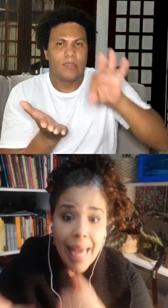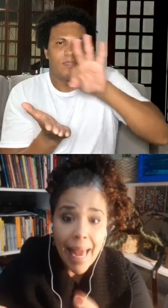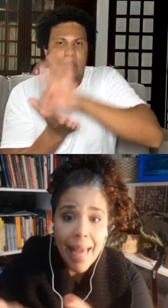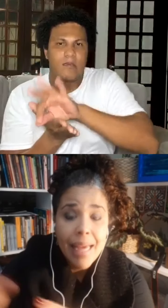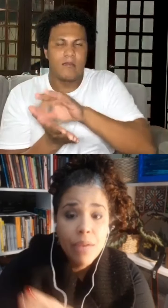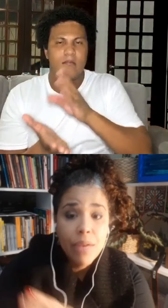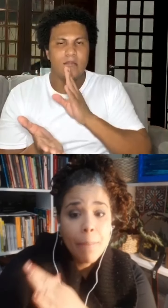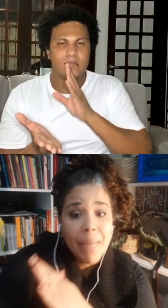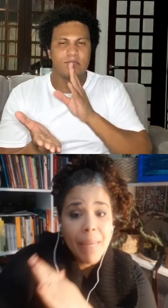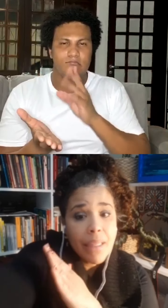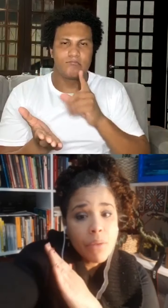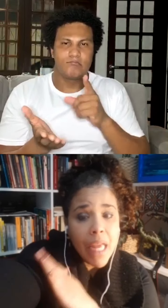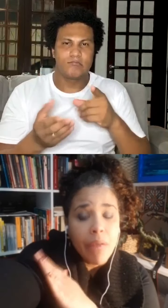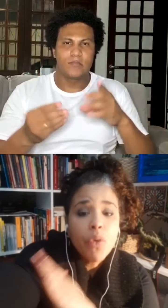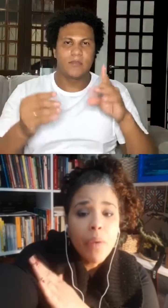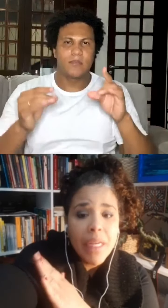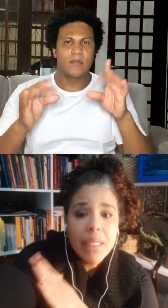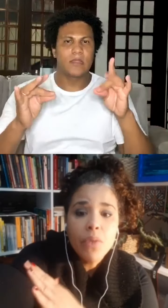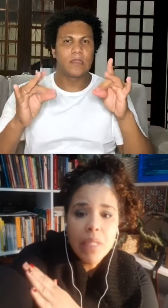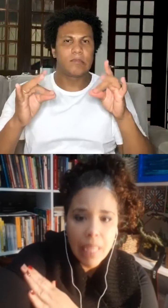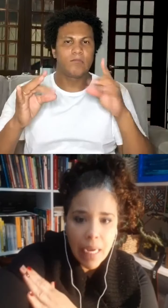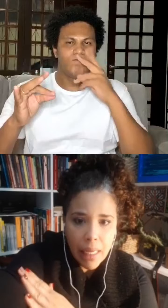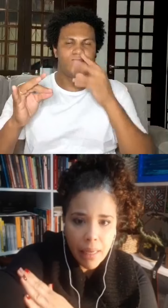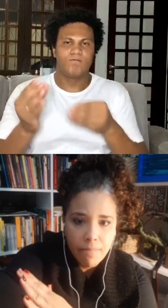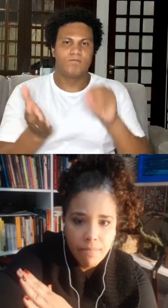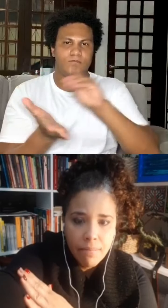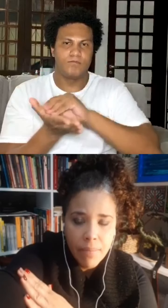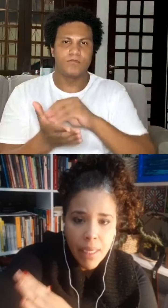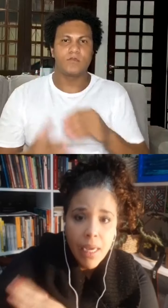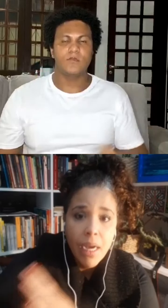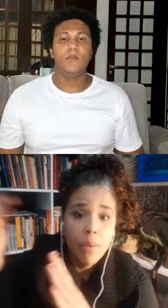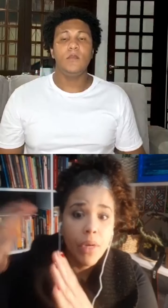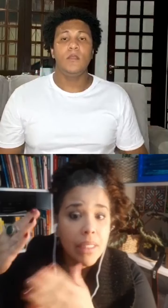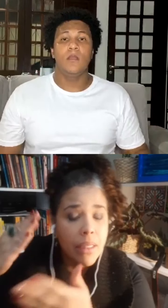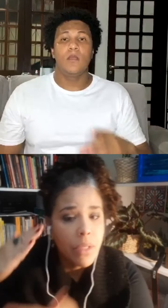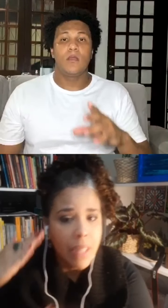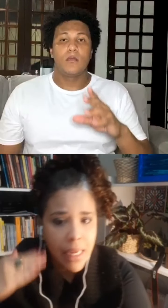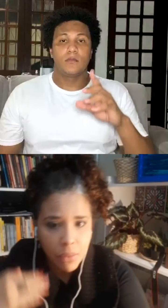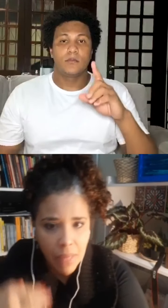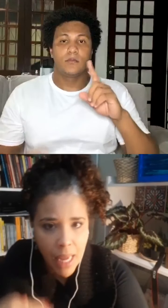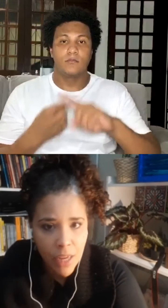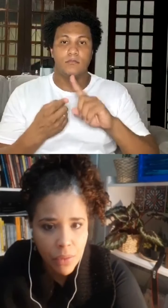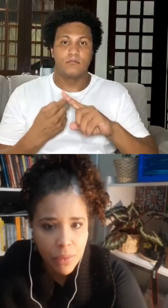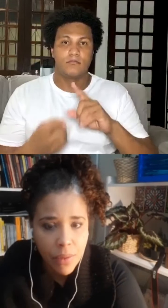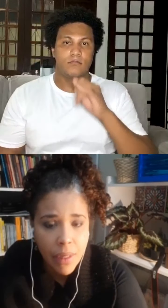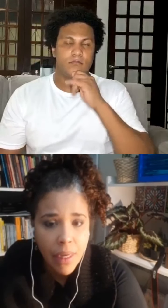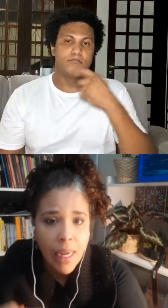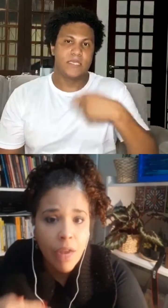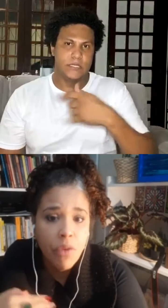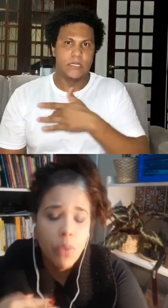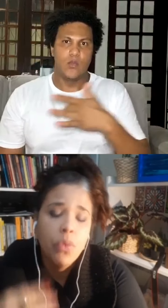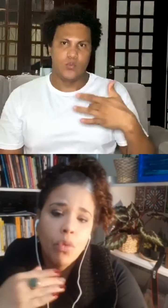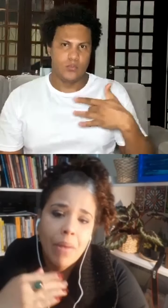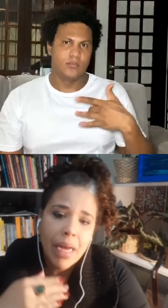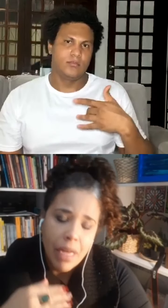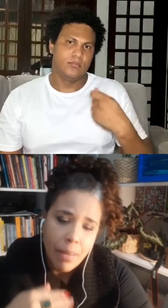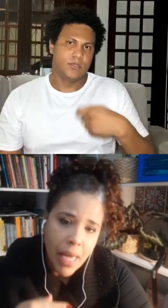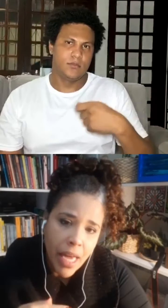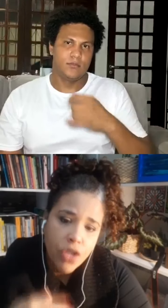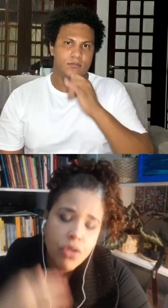é eu saber se eu tenho a doença no sangue. Porque se eu sei que eu tenho, eu vou tomar